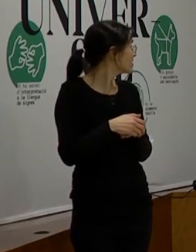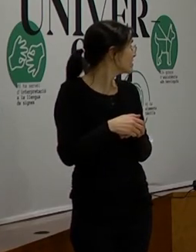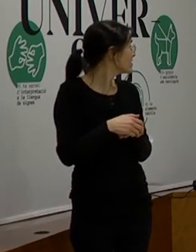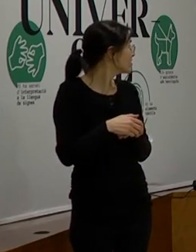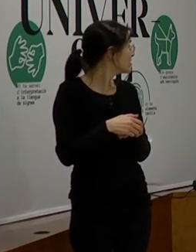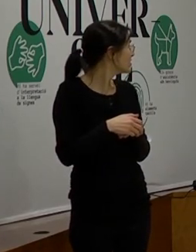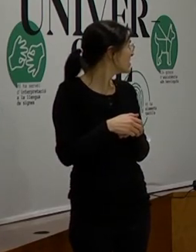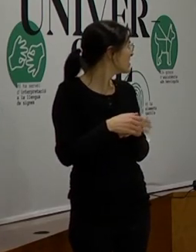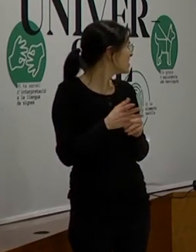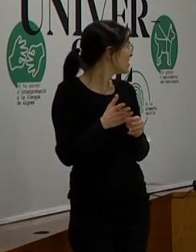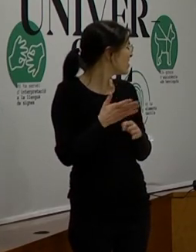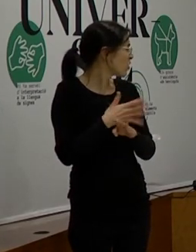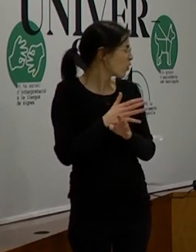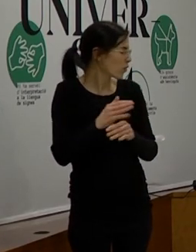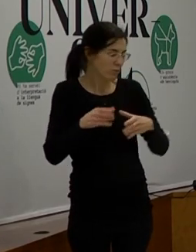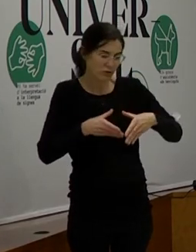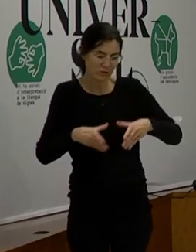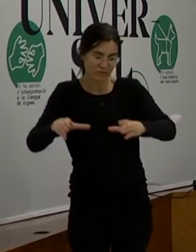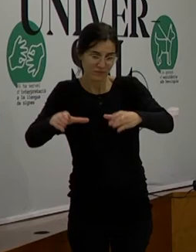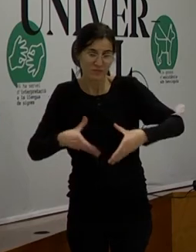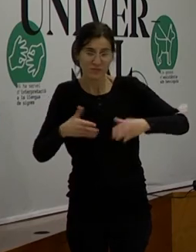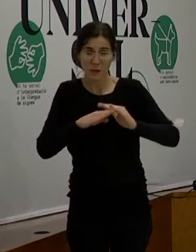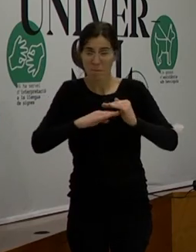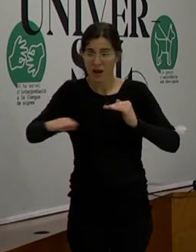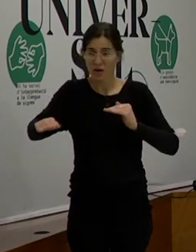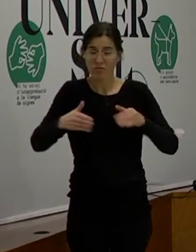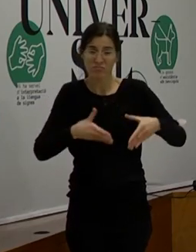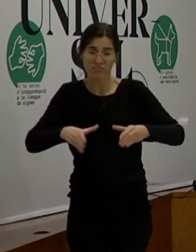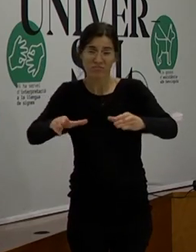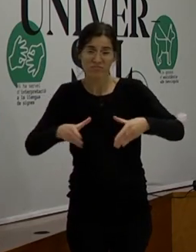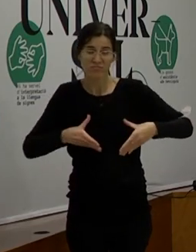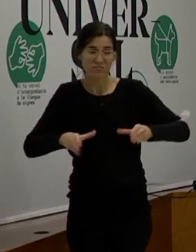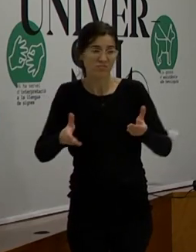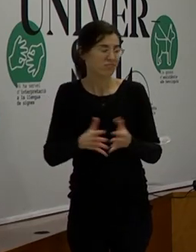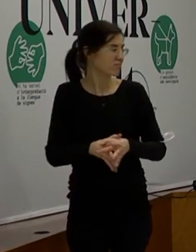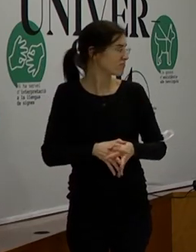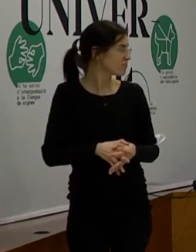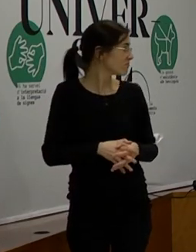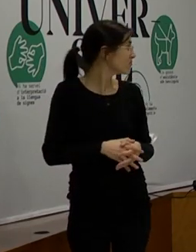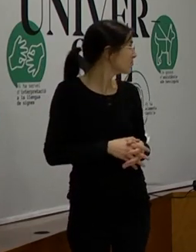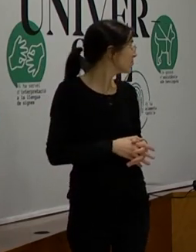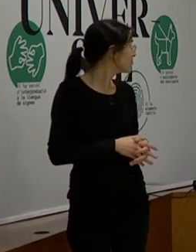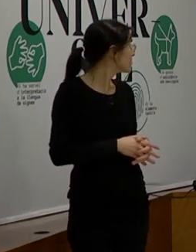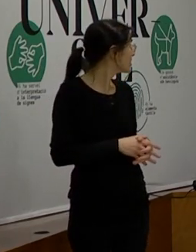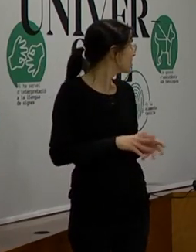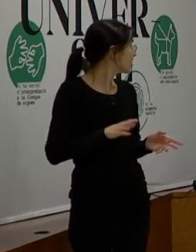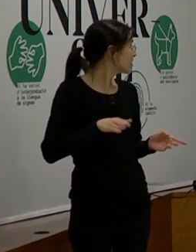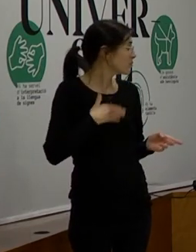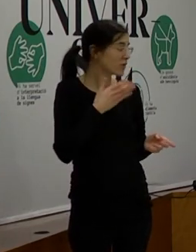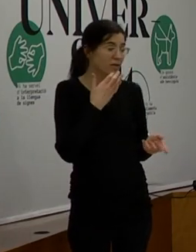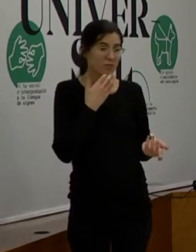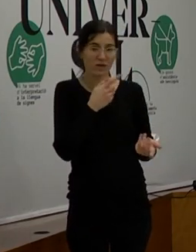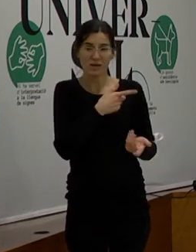aquí, o jugamos al columpio, que és bastante plano, i que, pues veus, aquí podem estar en